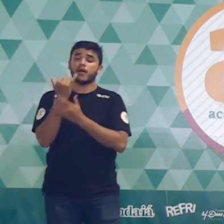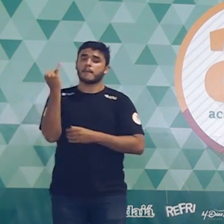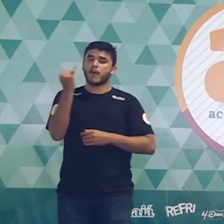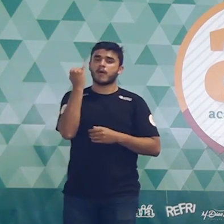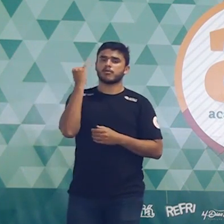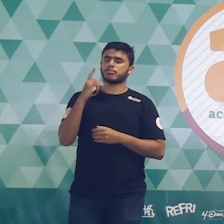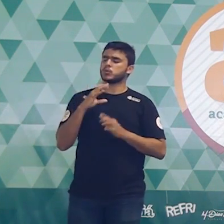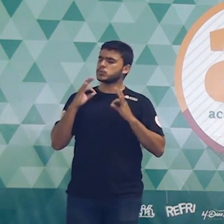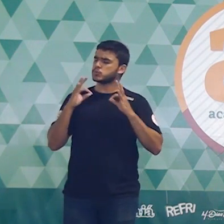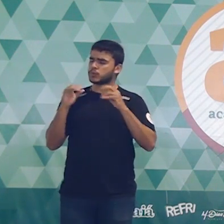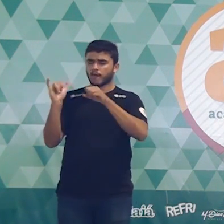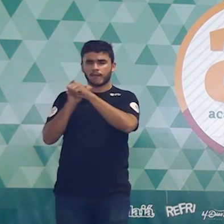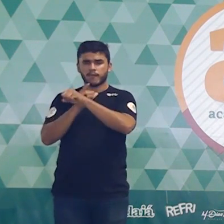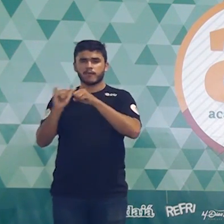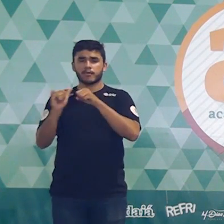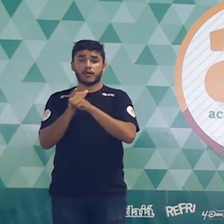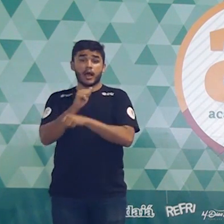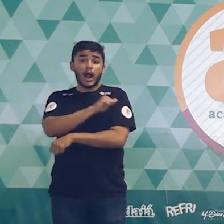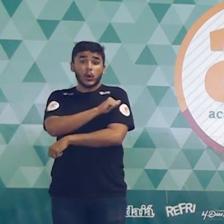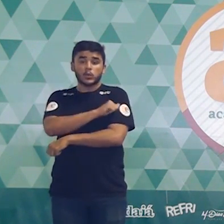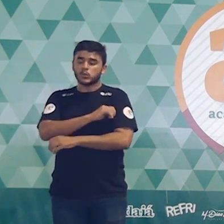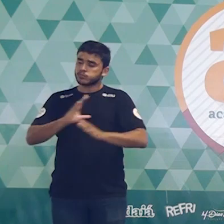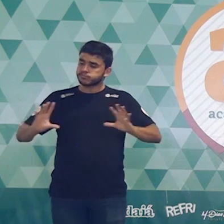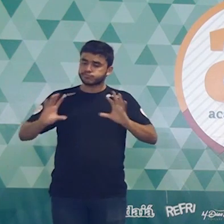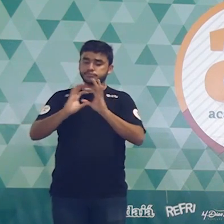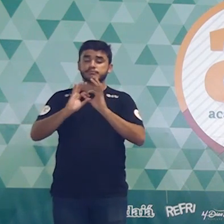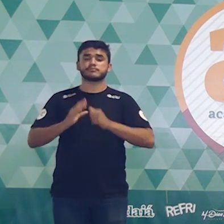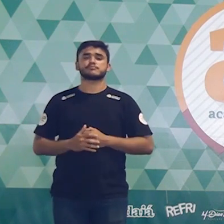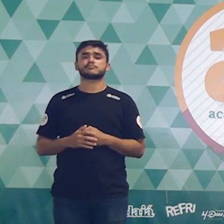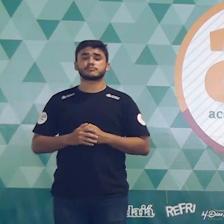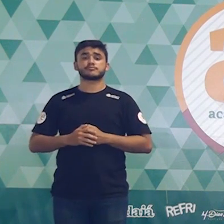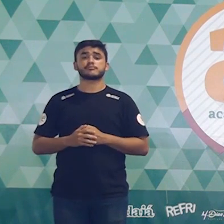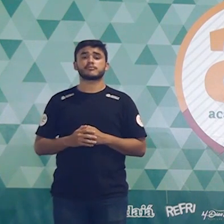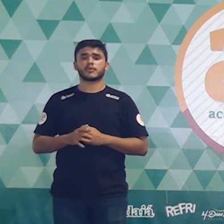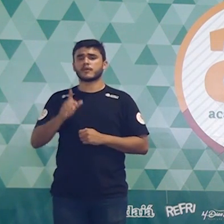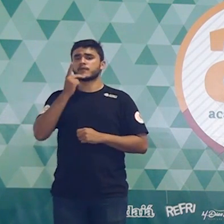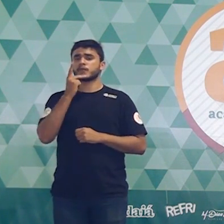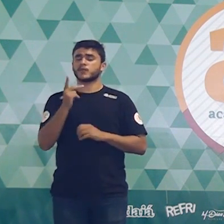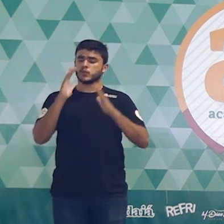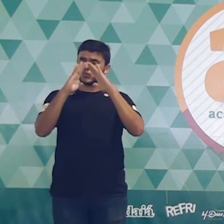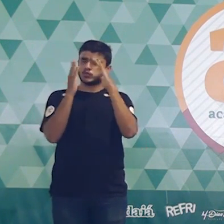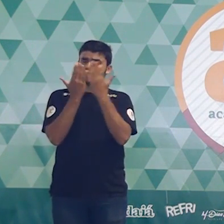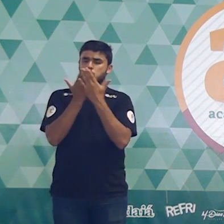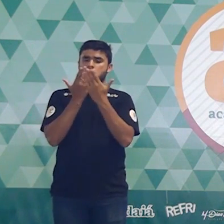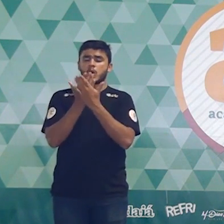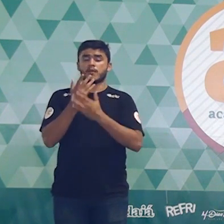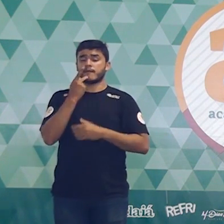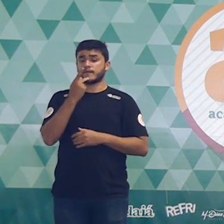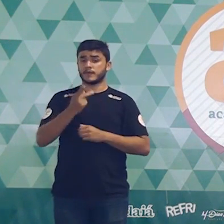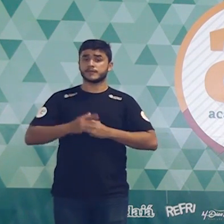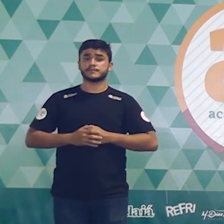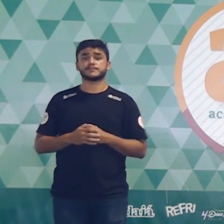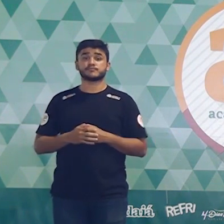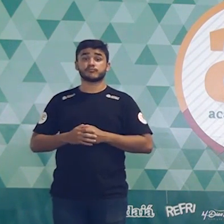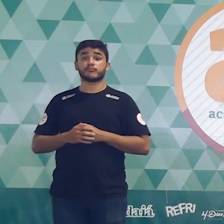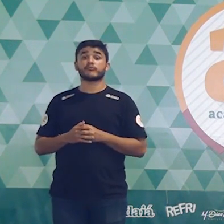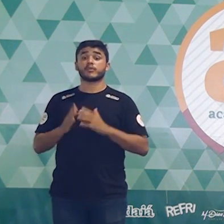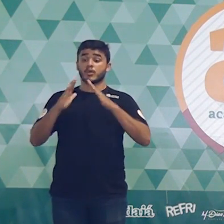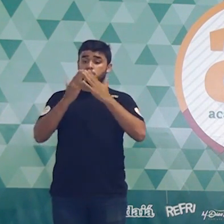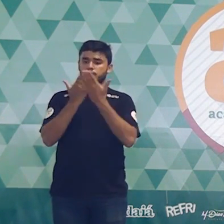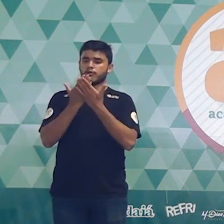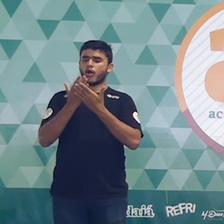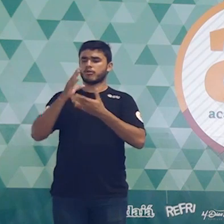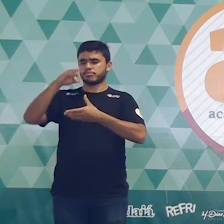envolver os estudantes em alguma causa. Exemplos, Diego, de ações que eu posso pedir para as escolas. Eu posso pedir para as escolas